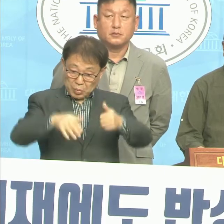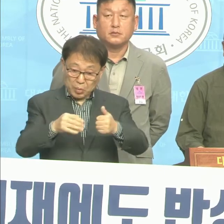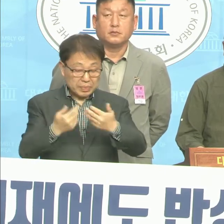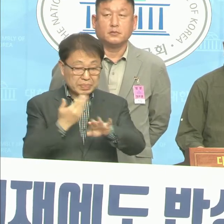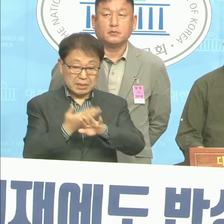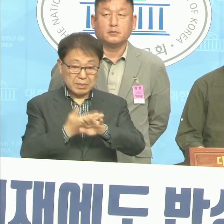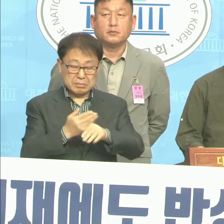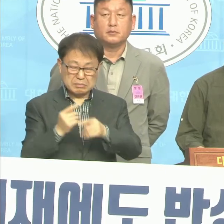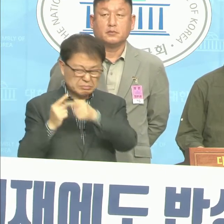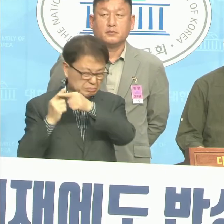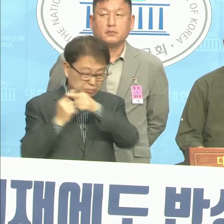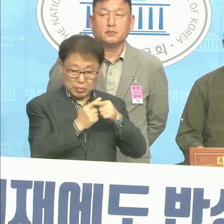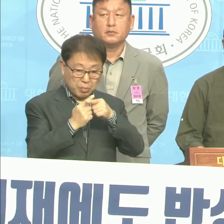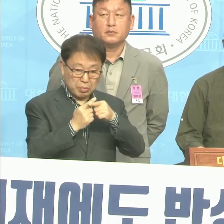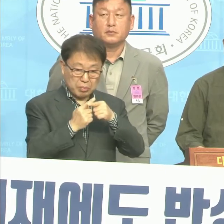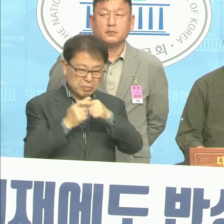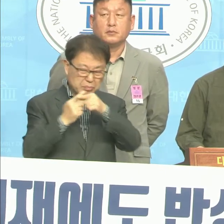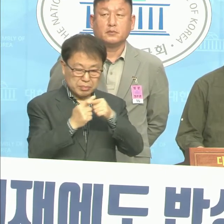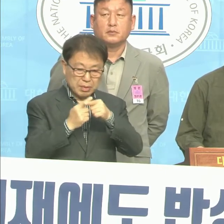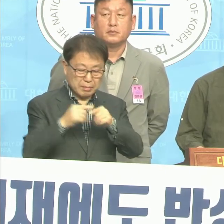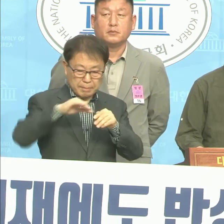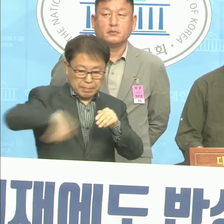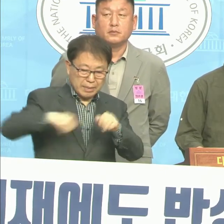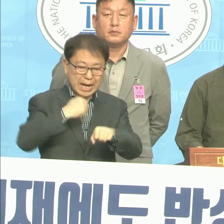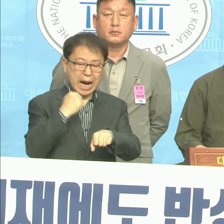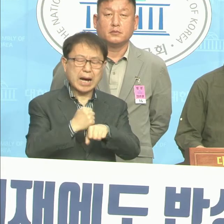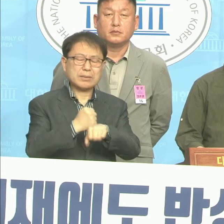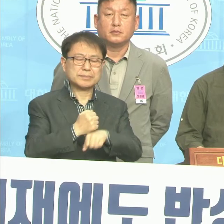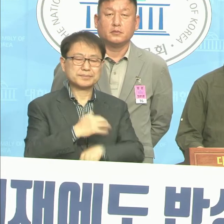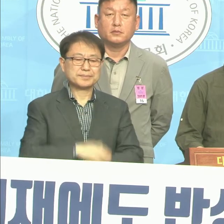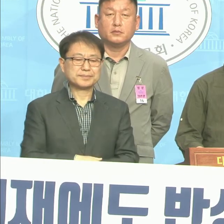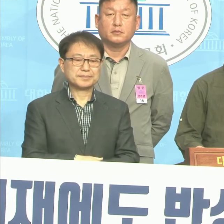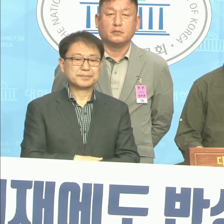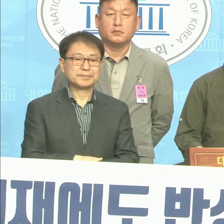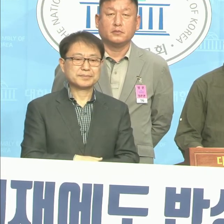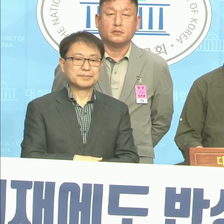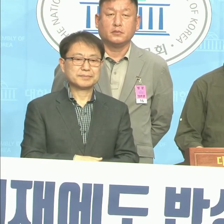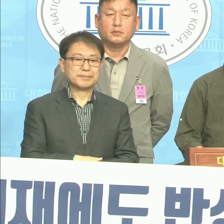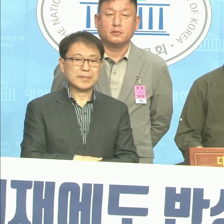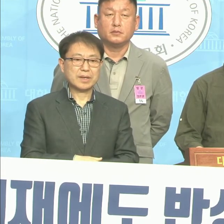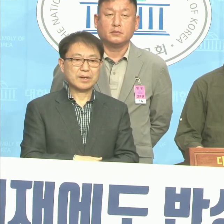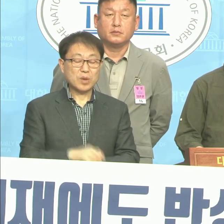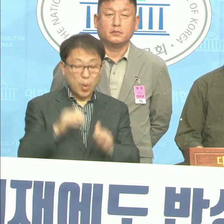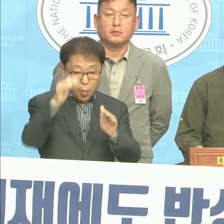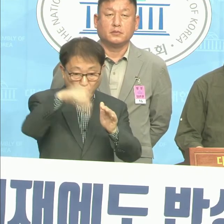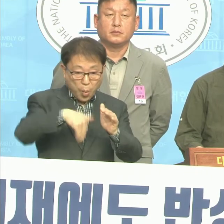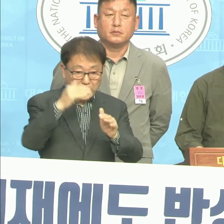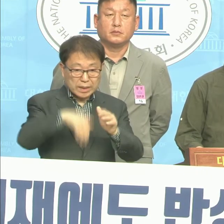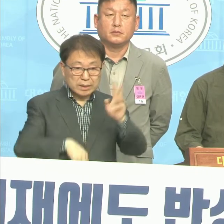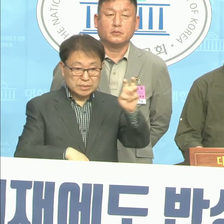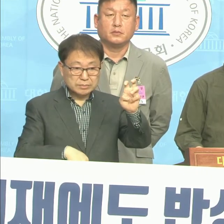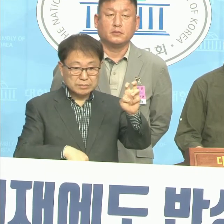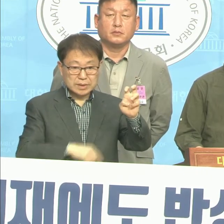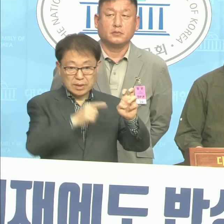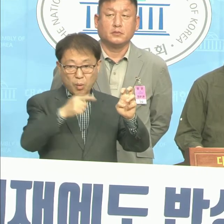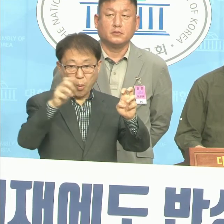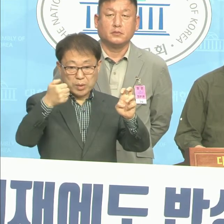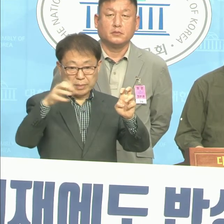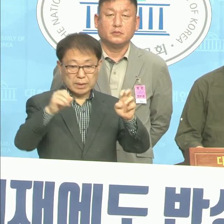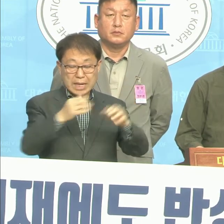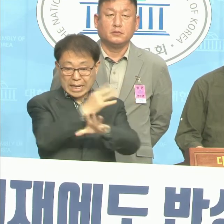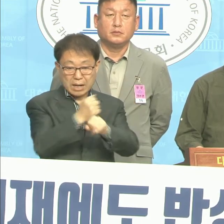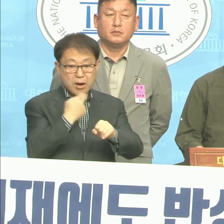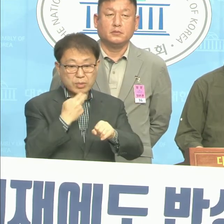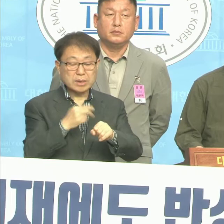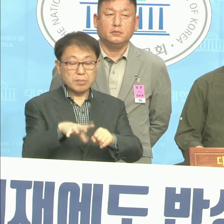관리하는 횡포를 자해 왔습니다 그리고 전체의 04 30 에서 50% 는 계약도 하지도 않고